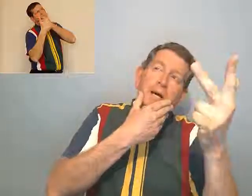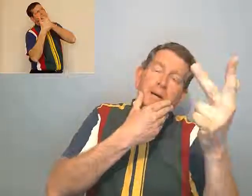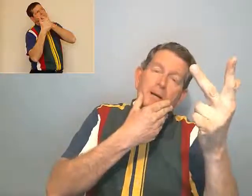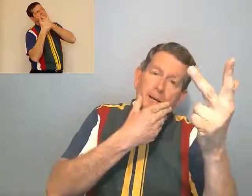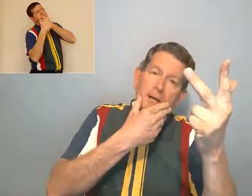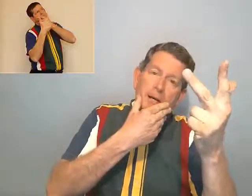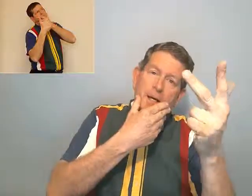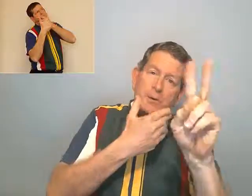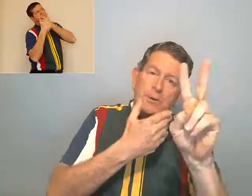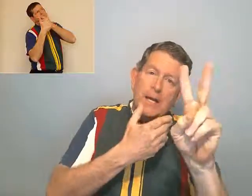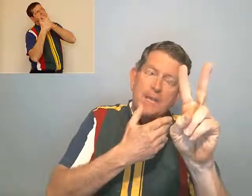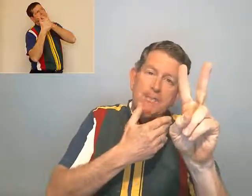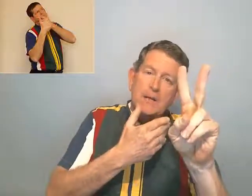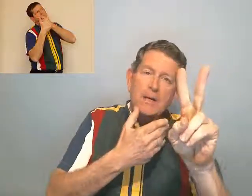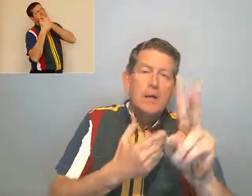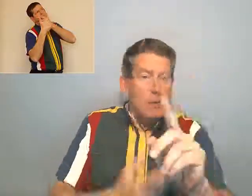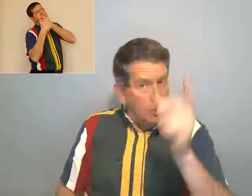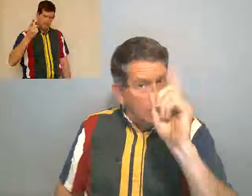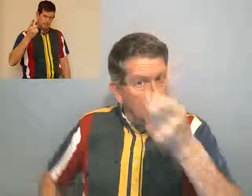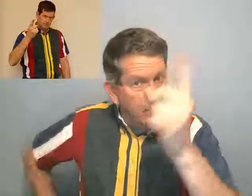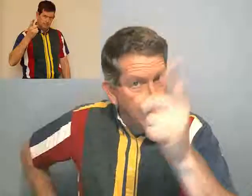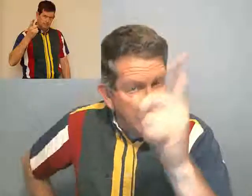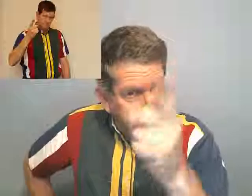très bien. La deuxième, tu devrais,